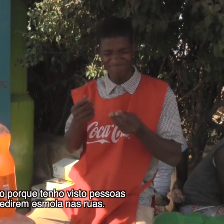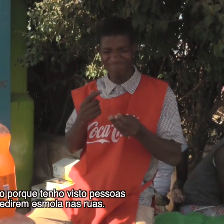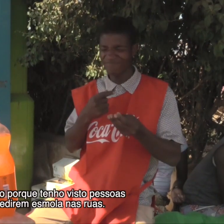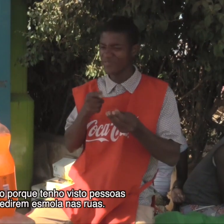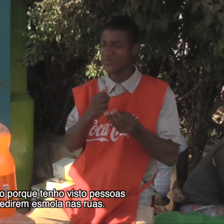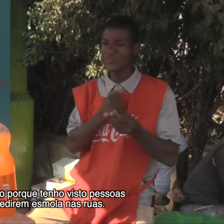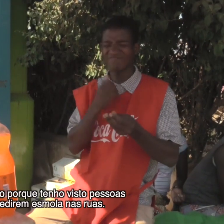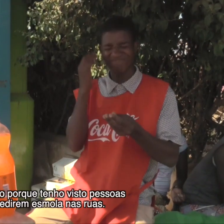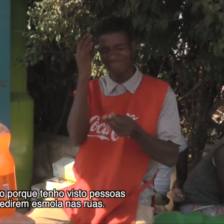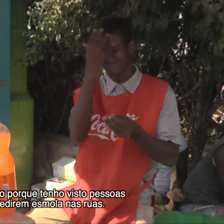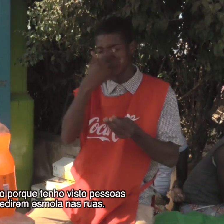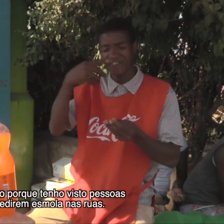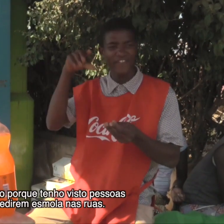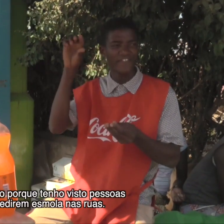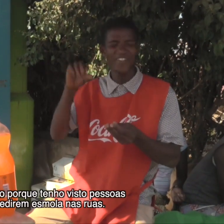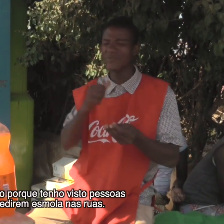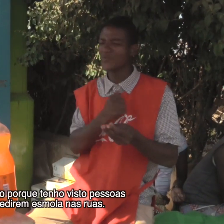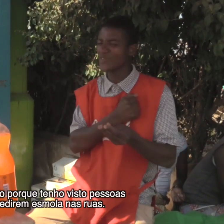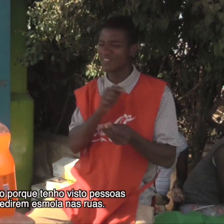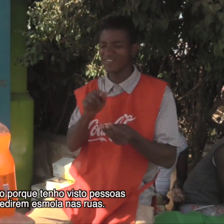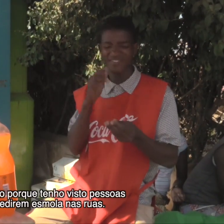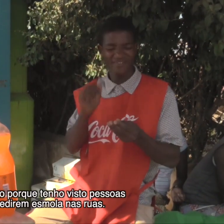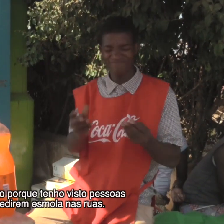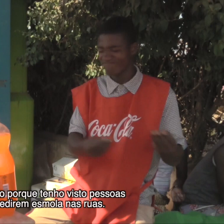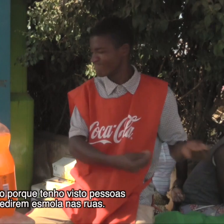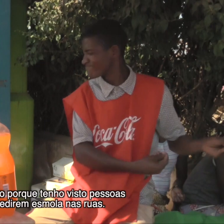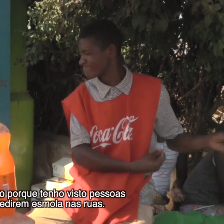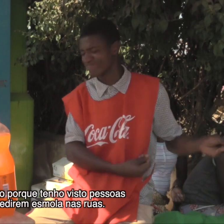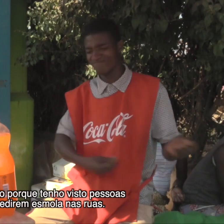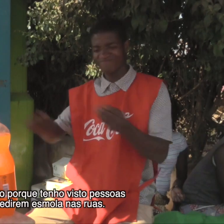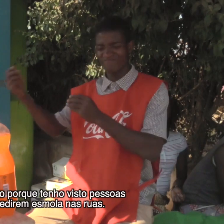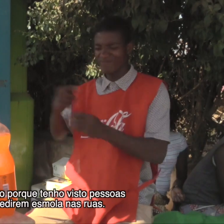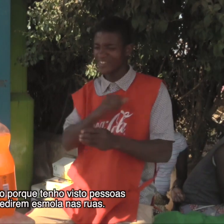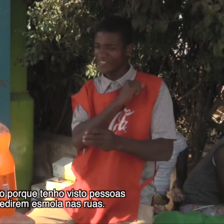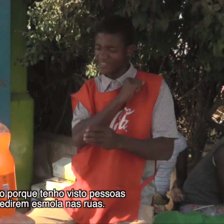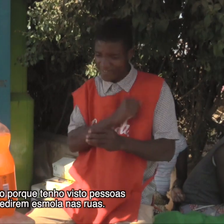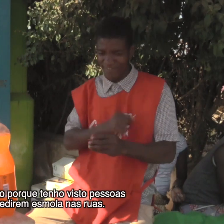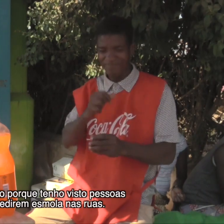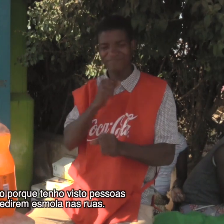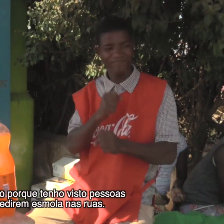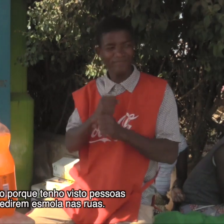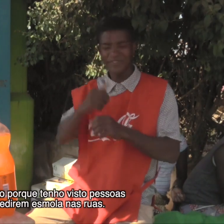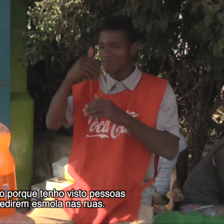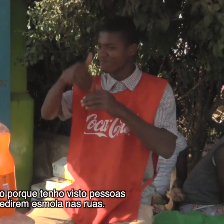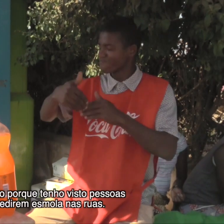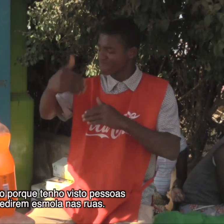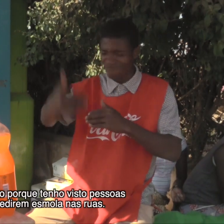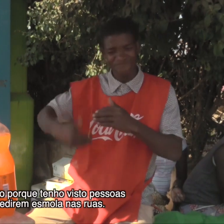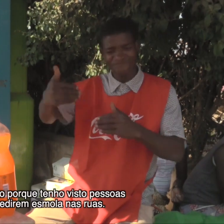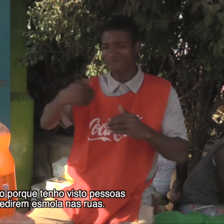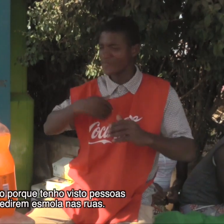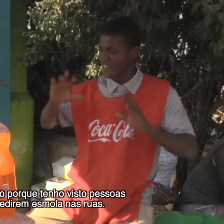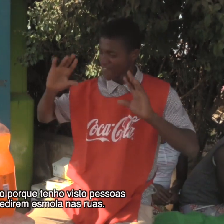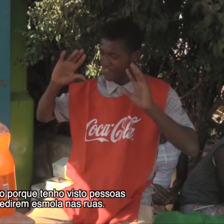comecei a ver a associação em algum momento tem algumas pessoas que andam a fazer mendicidade na estrada.